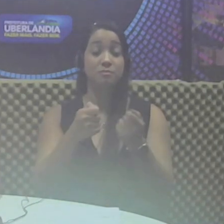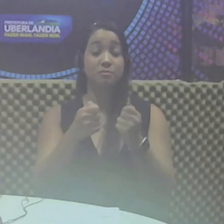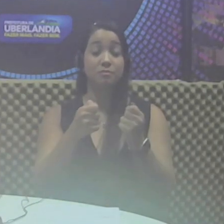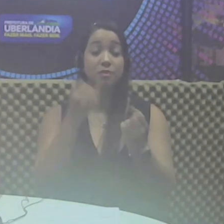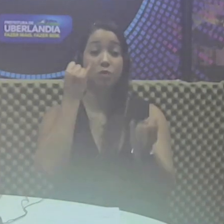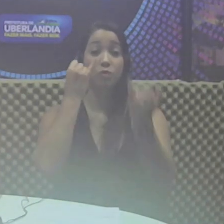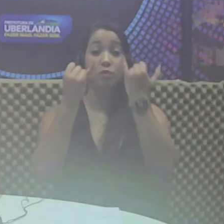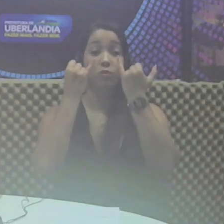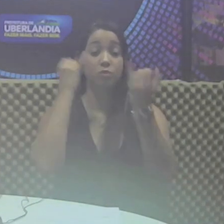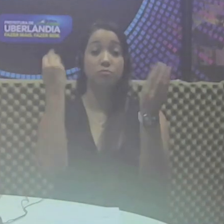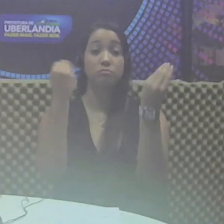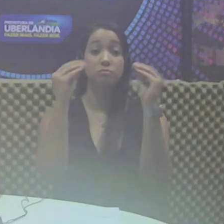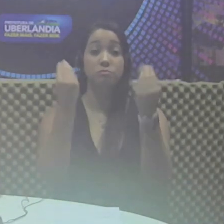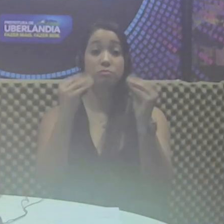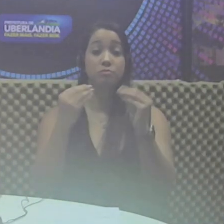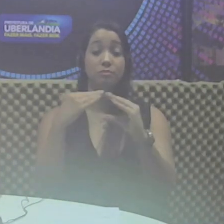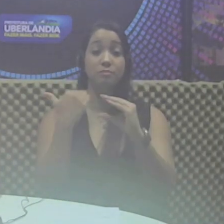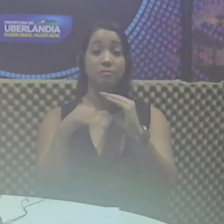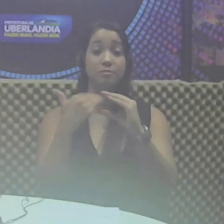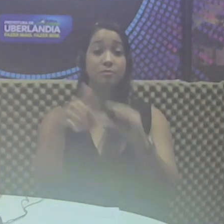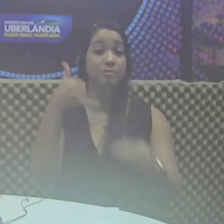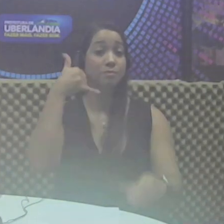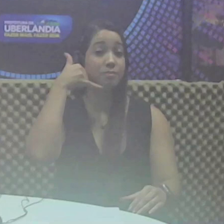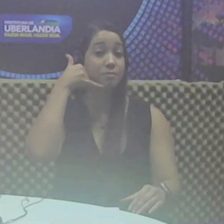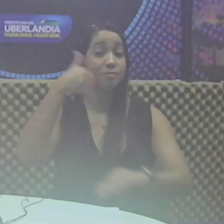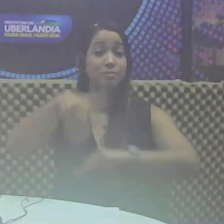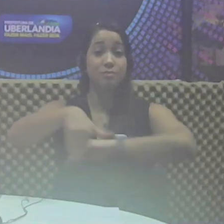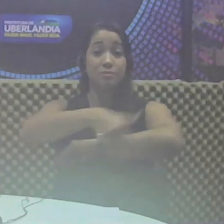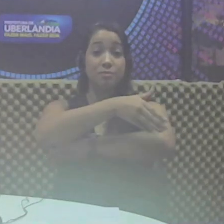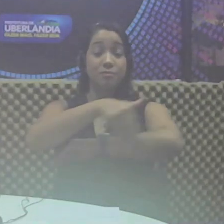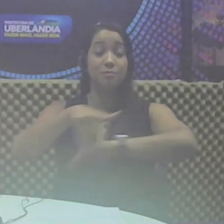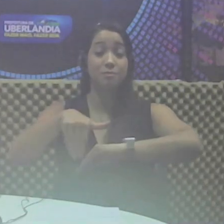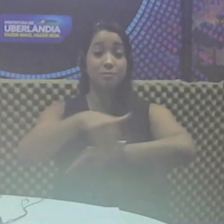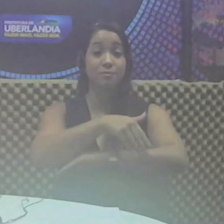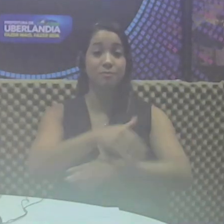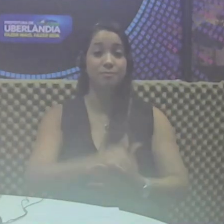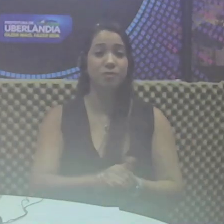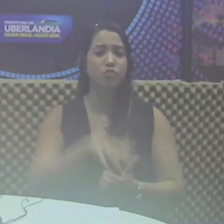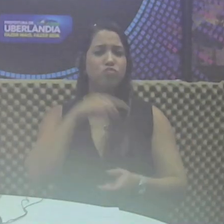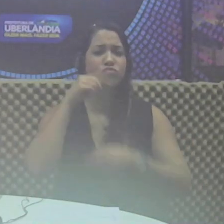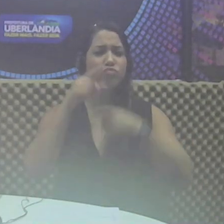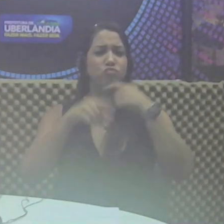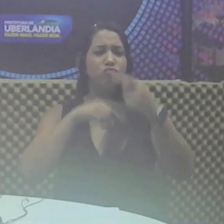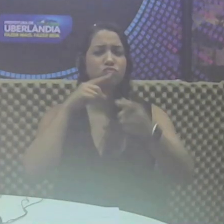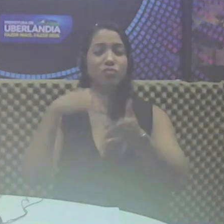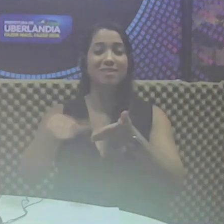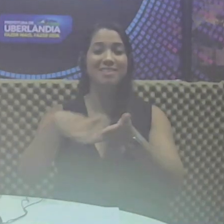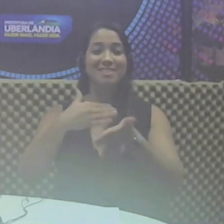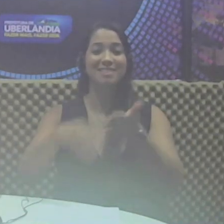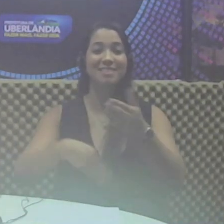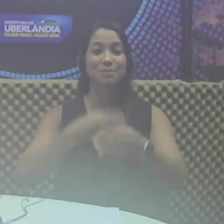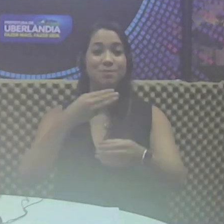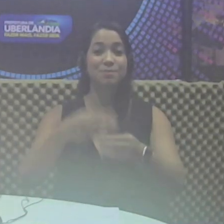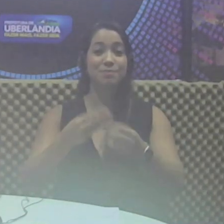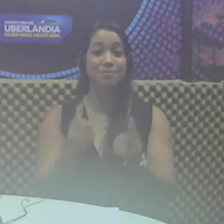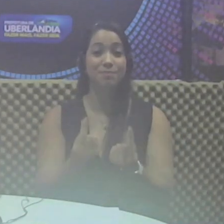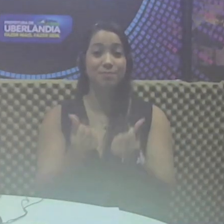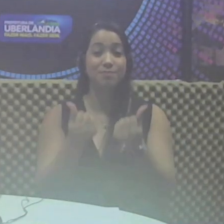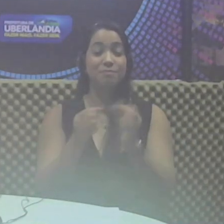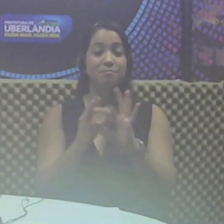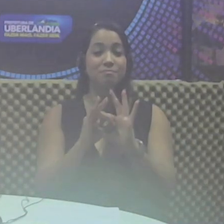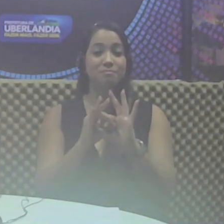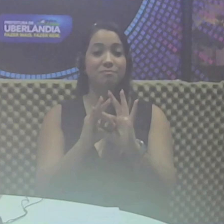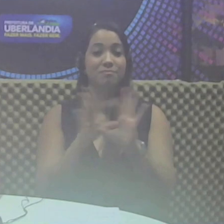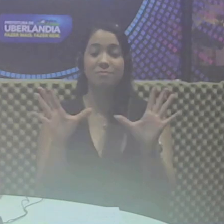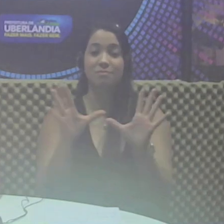dados cadastrais com e-mail, telefone e endereço. Em caso de dúvida, a Secretaria Municipal de Finanças está